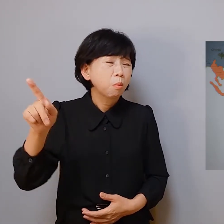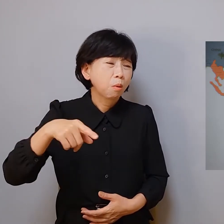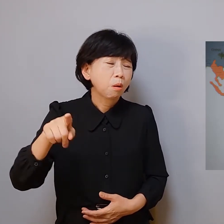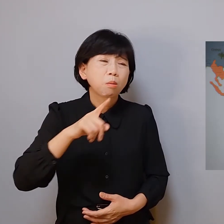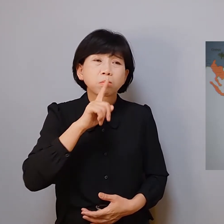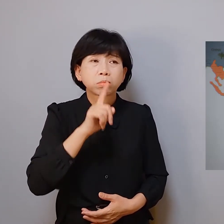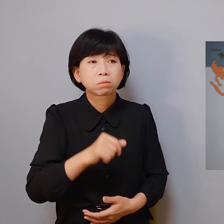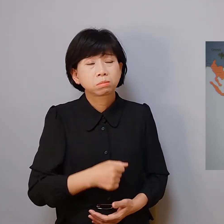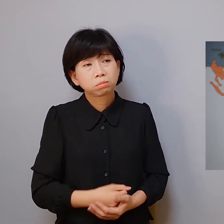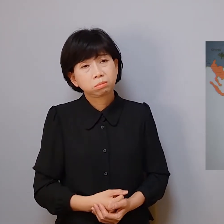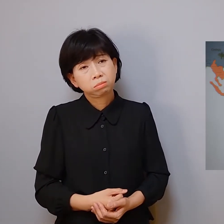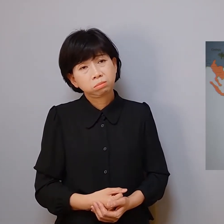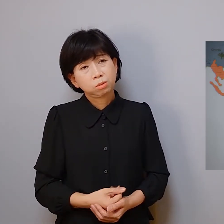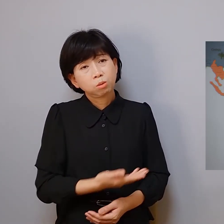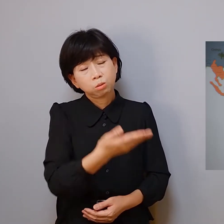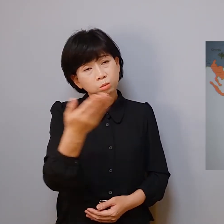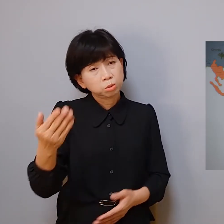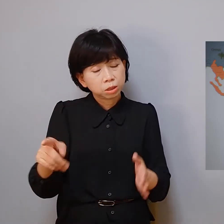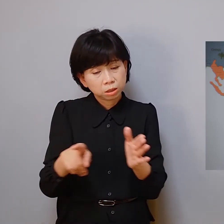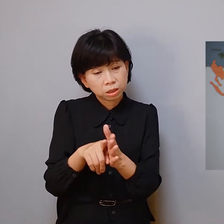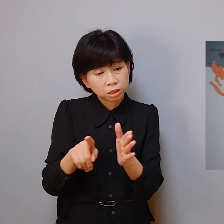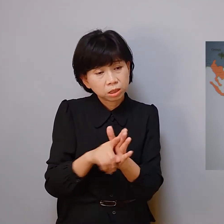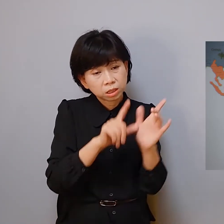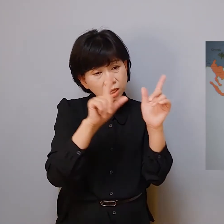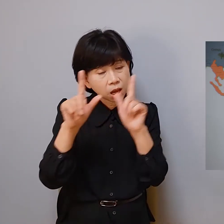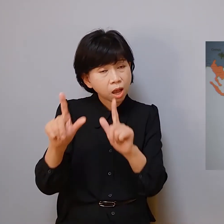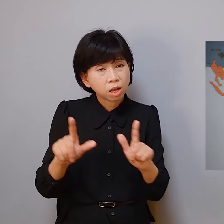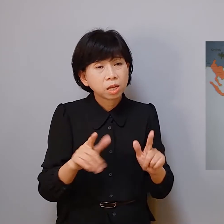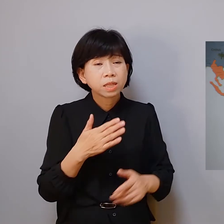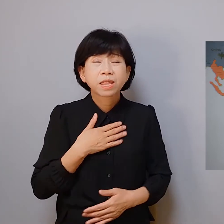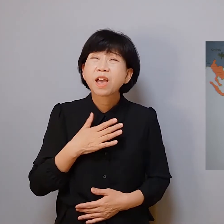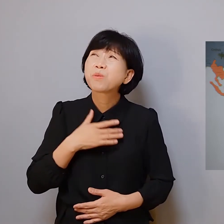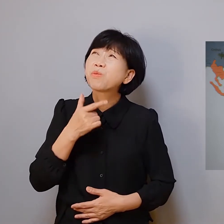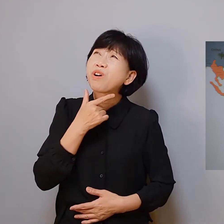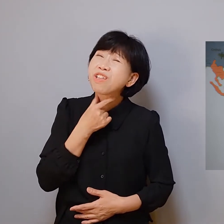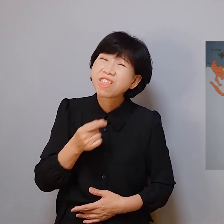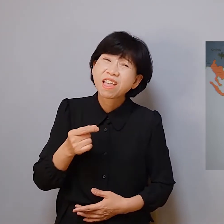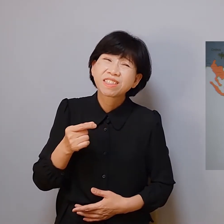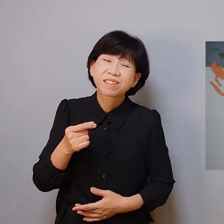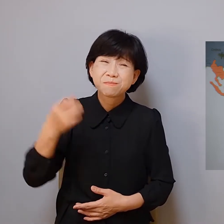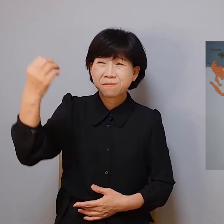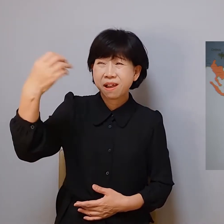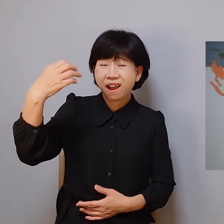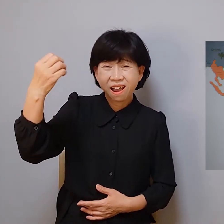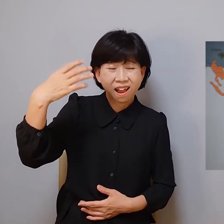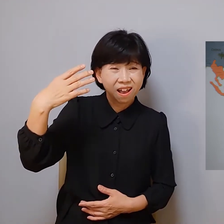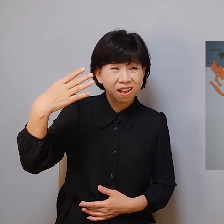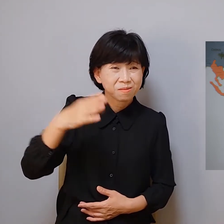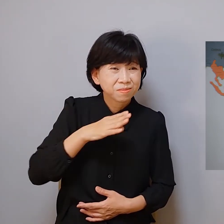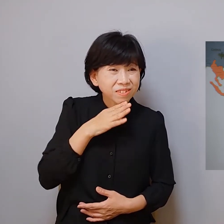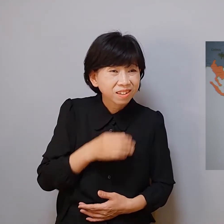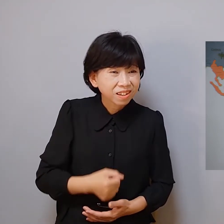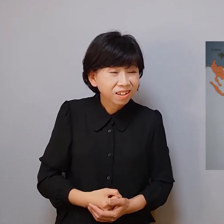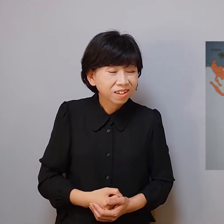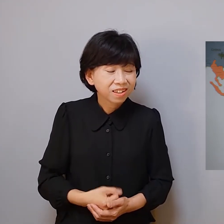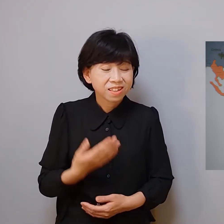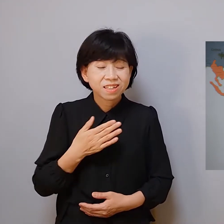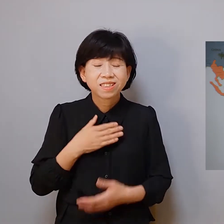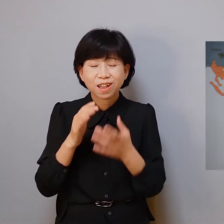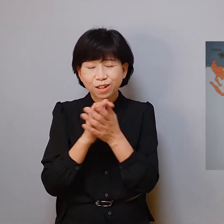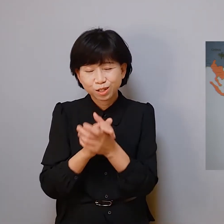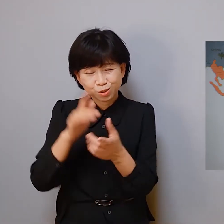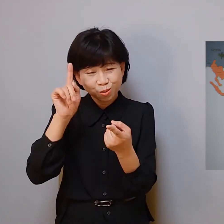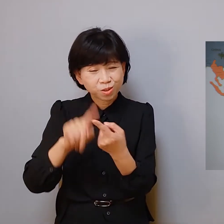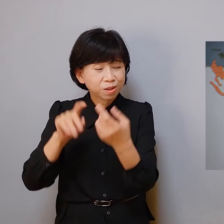신앙은 뭘까요? 내가 원하는 말을 하나님께 듣는 게 신앙, 믿음일까요? 내가 기도하면 내가 기도한